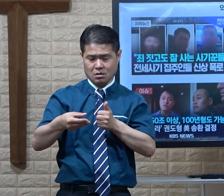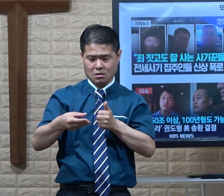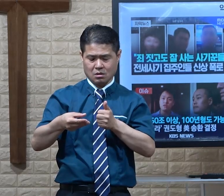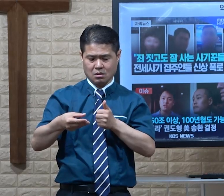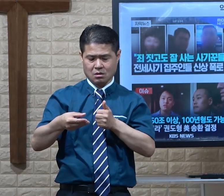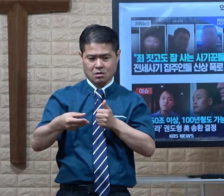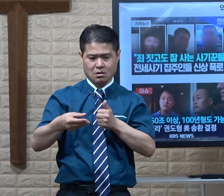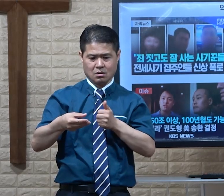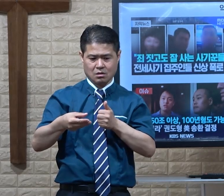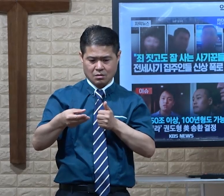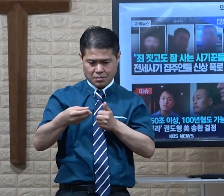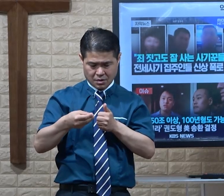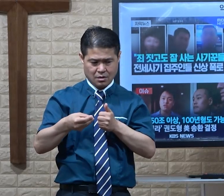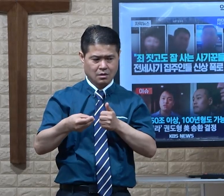세입자에게 받은 돈을 가지고